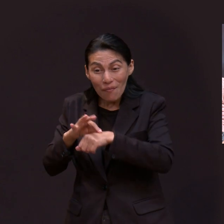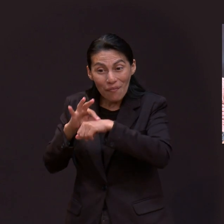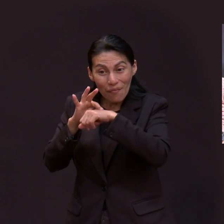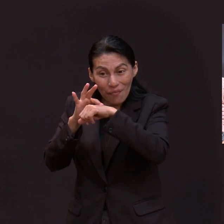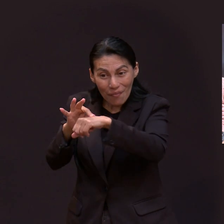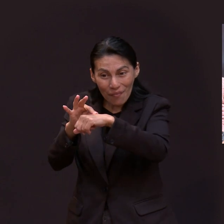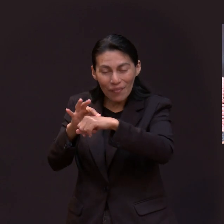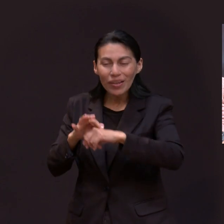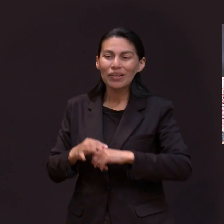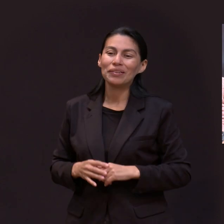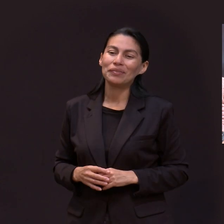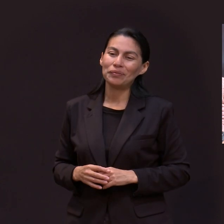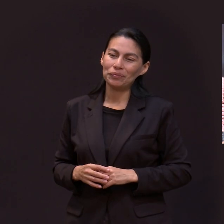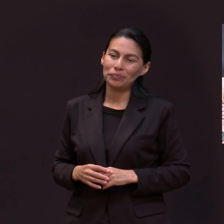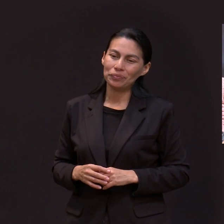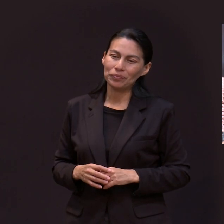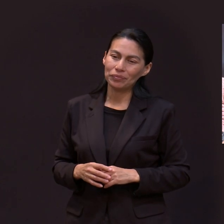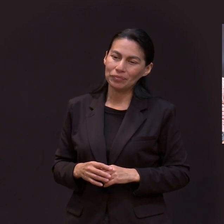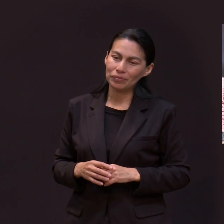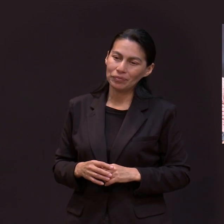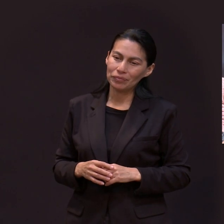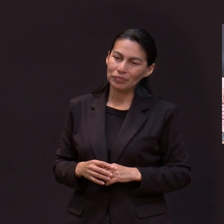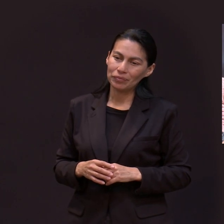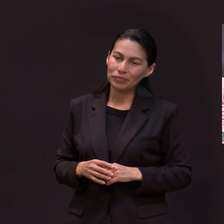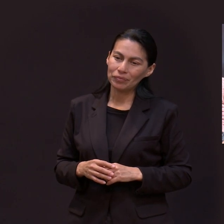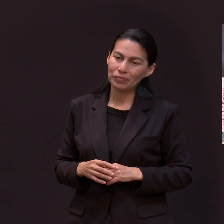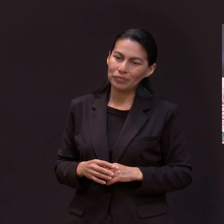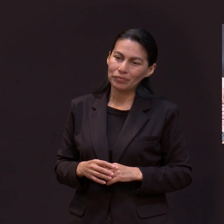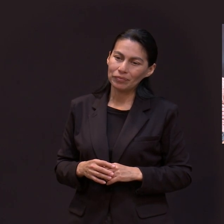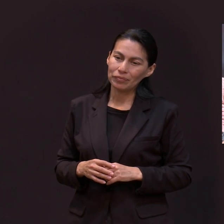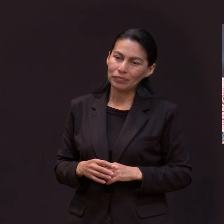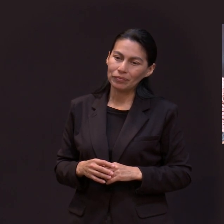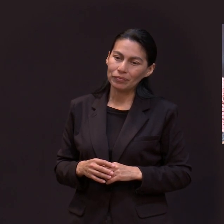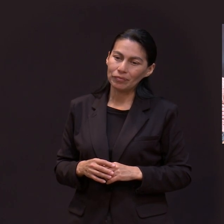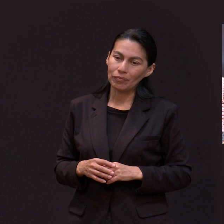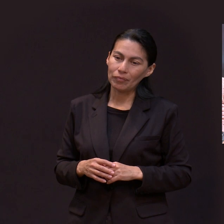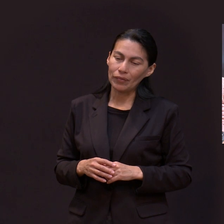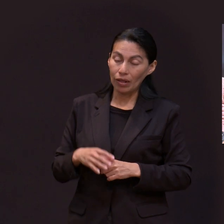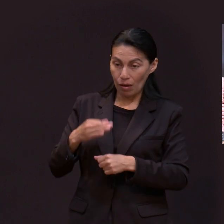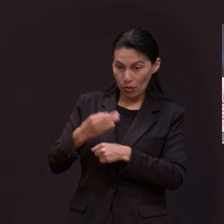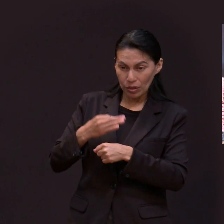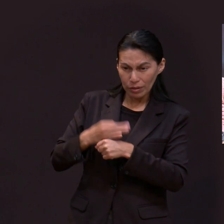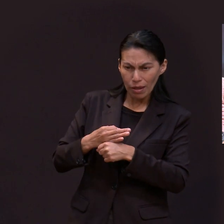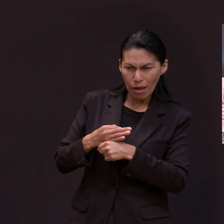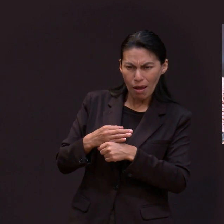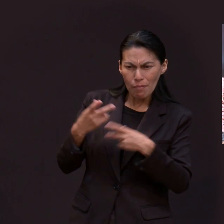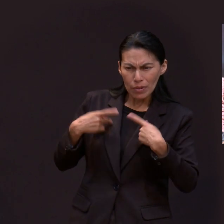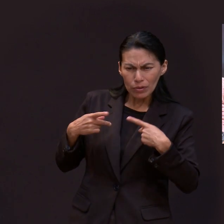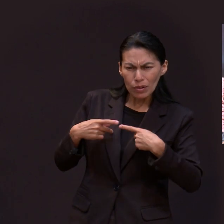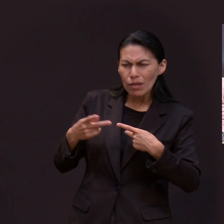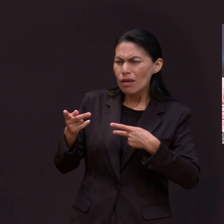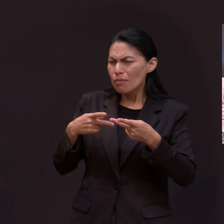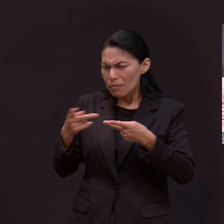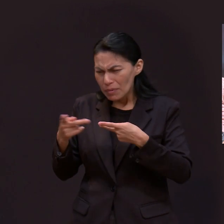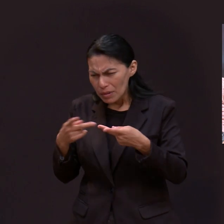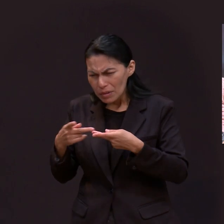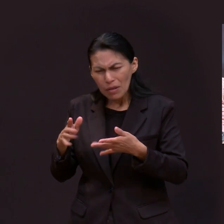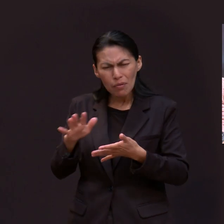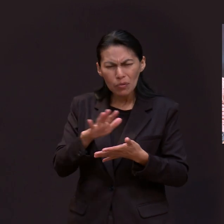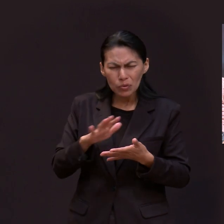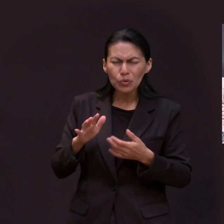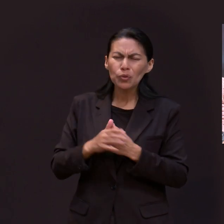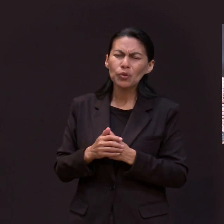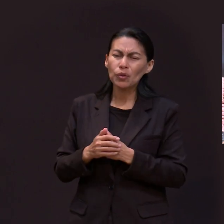puedes ver la respuesta de dios este y pues están haciendo preparativos después de